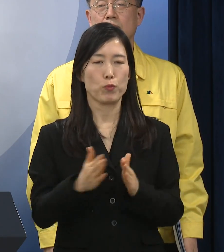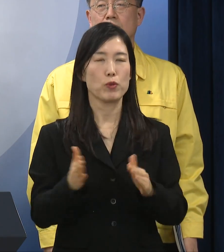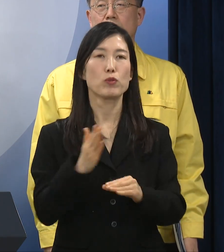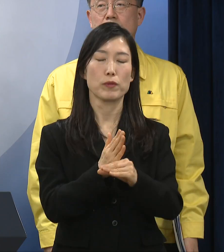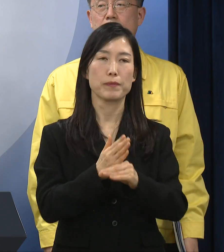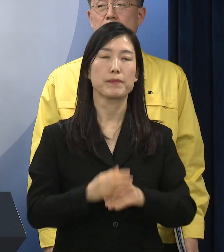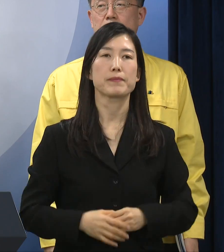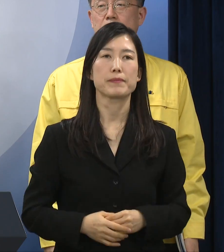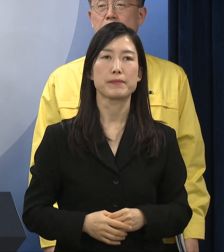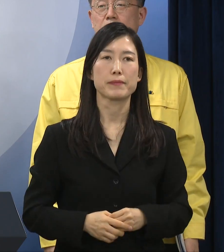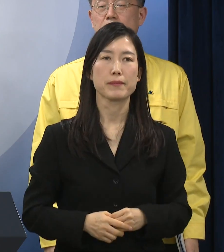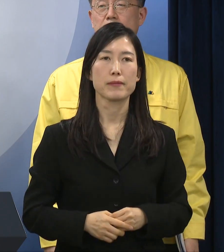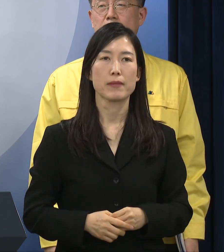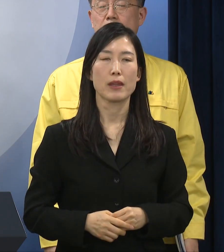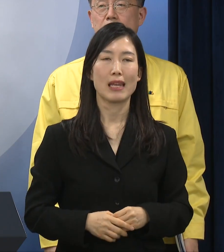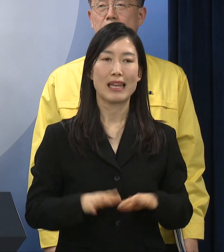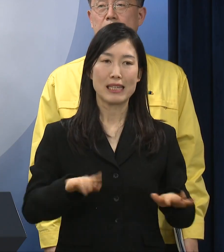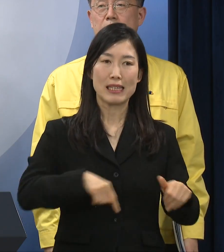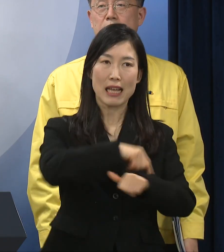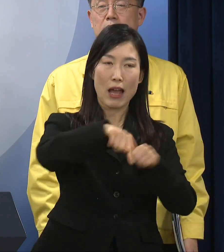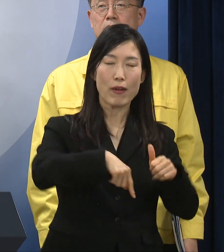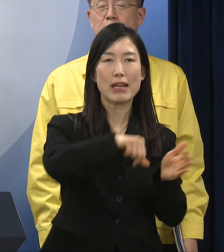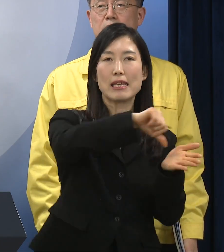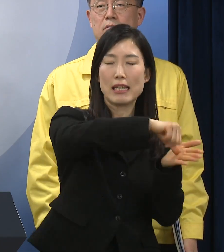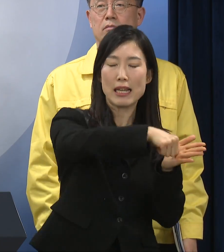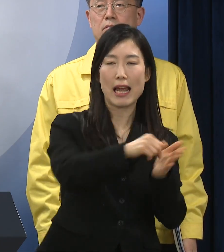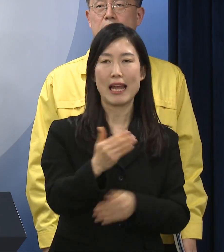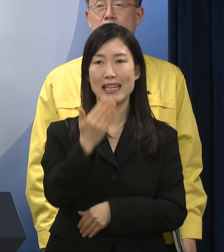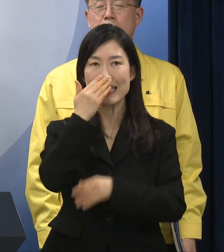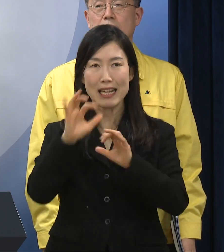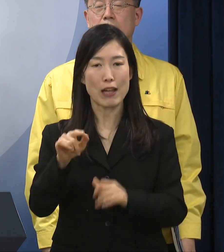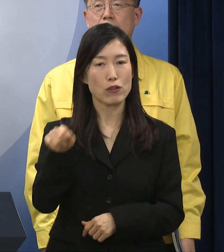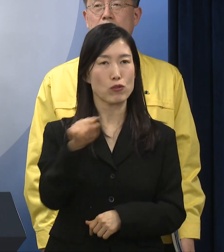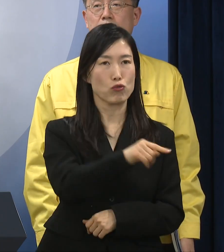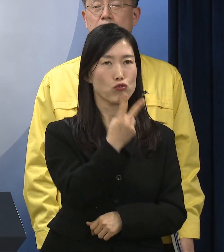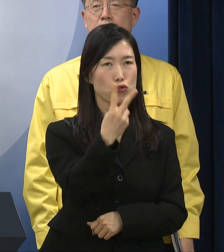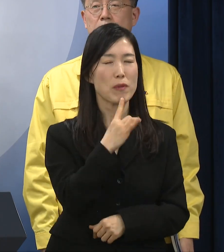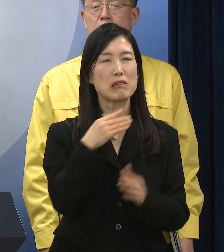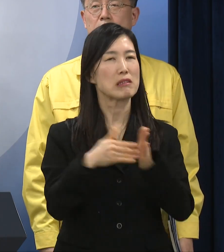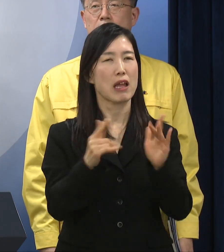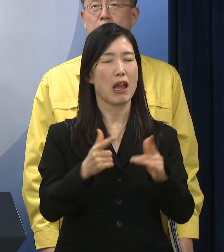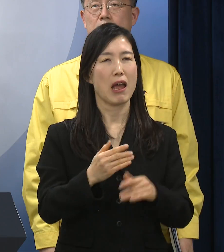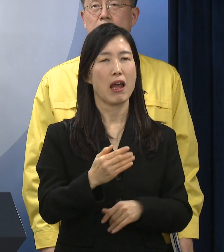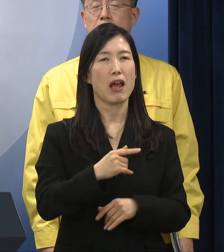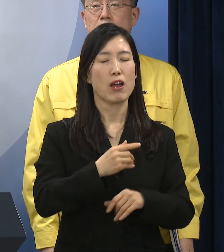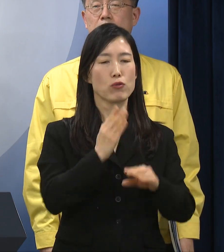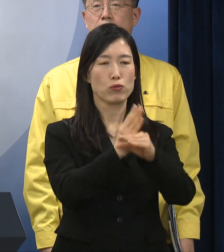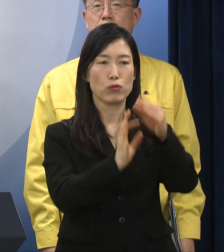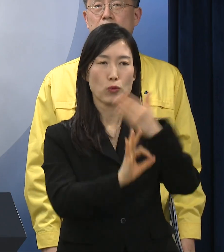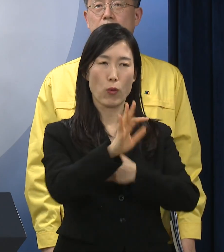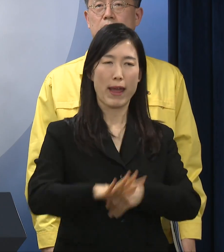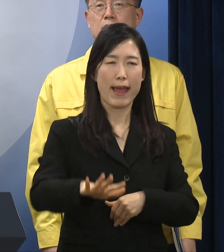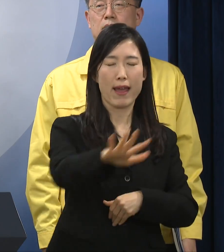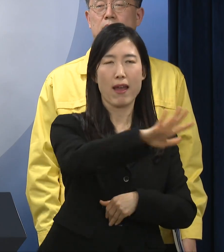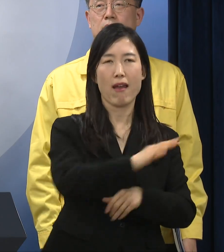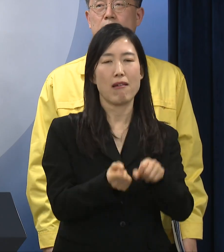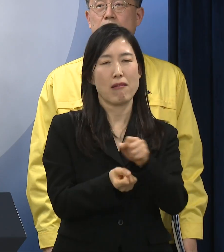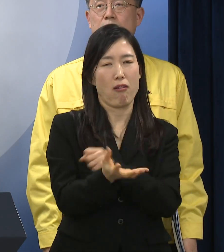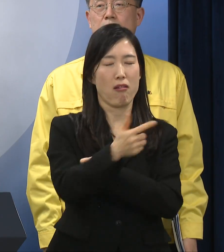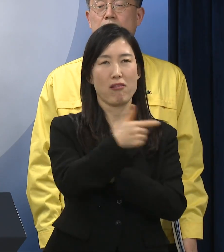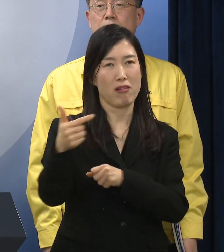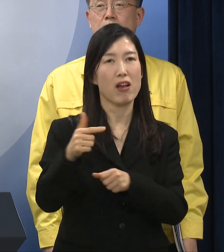것입니다. 또한 현 상황이 이란, 이스라엘 양국을 넘어 중동 지역 전역에 영향을 미치고 있는